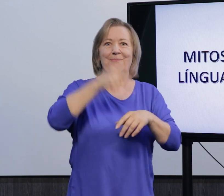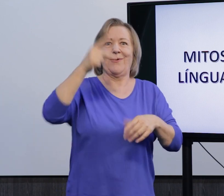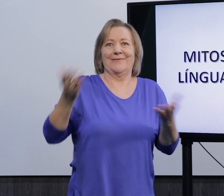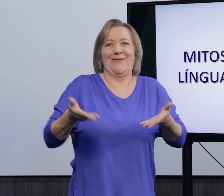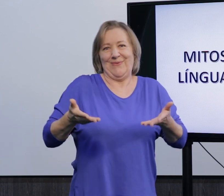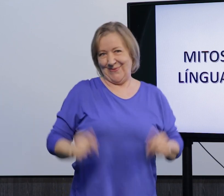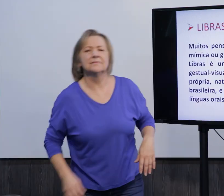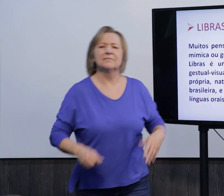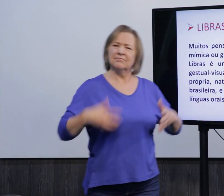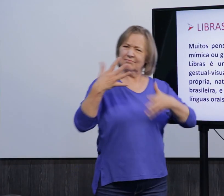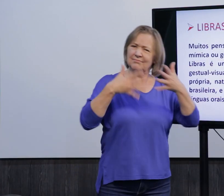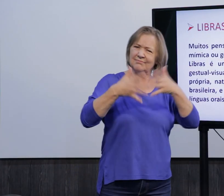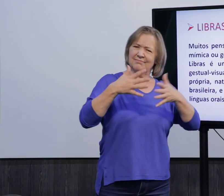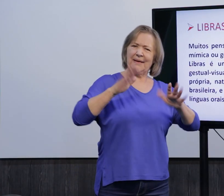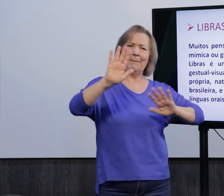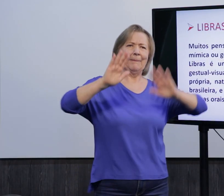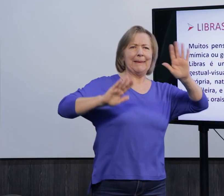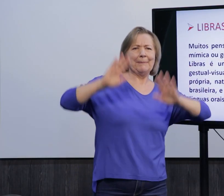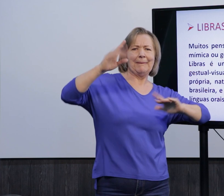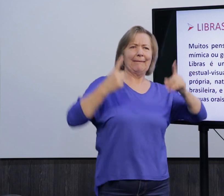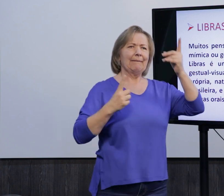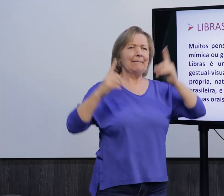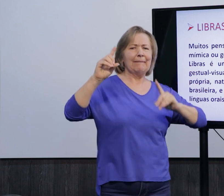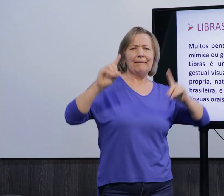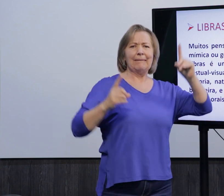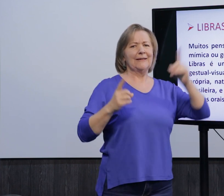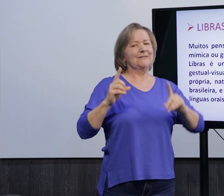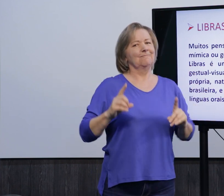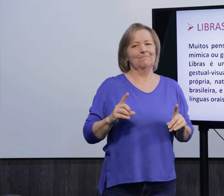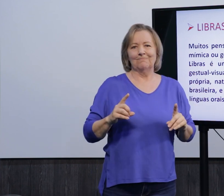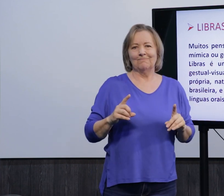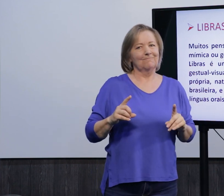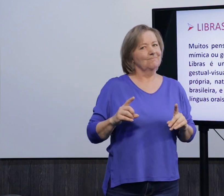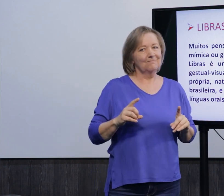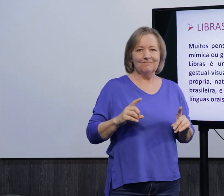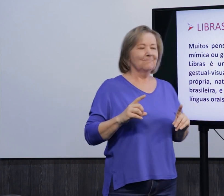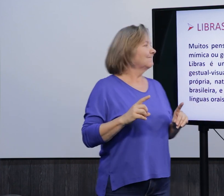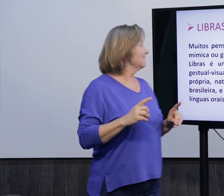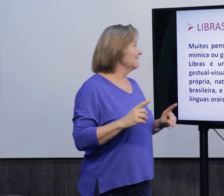vocês que estão cursando essa pós. A Libras, ela é uma mímica? Não, né? Ela não é.